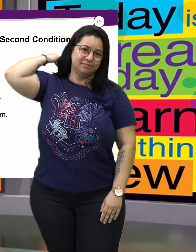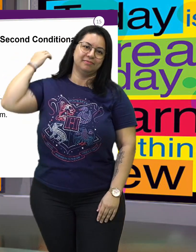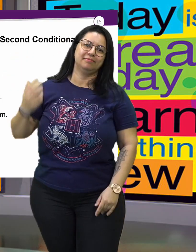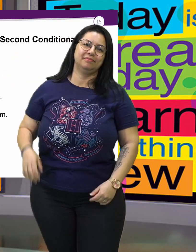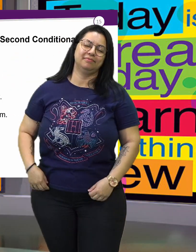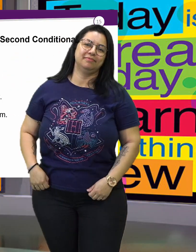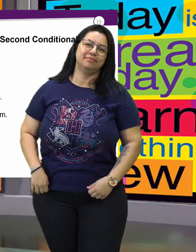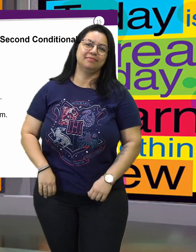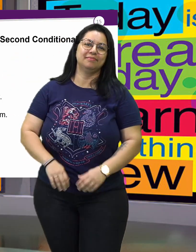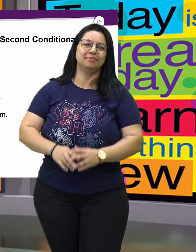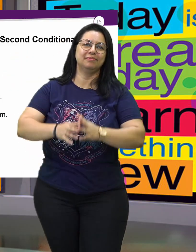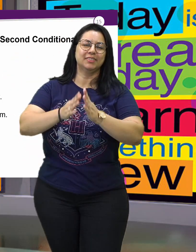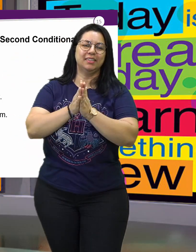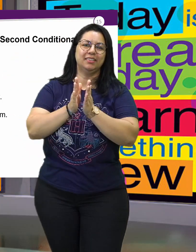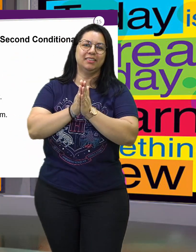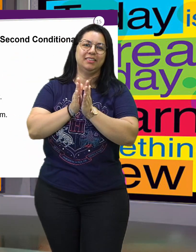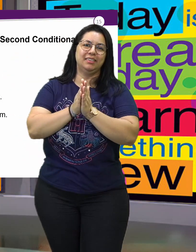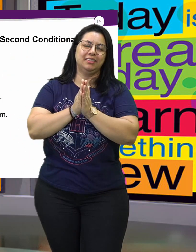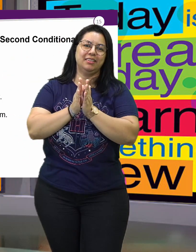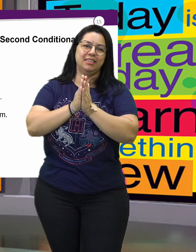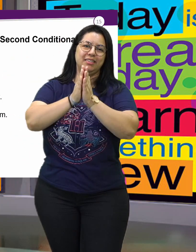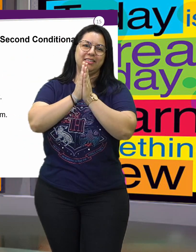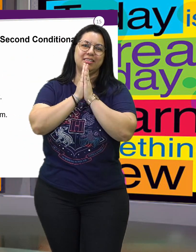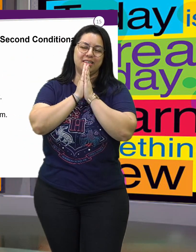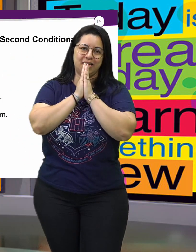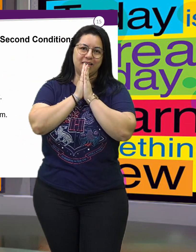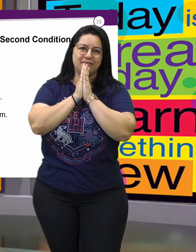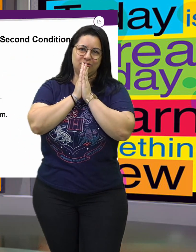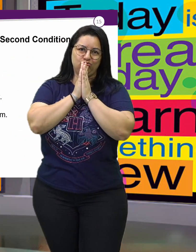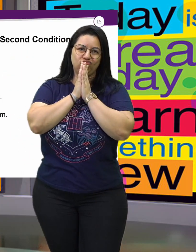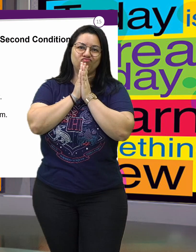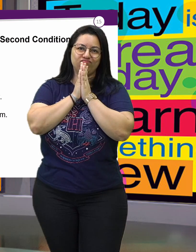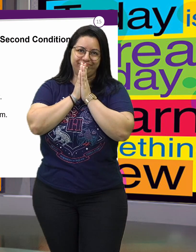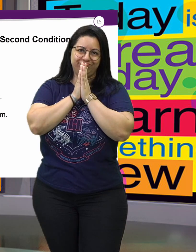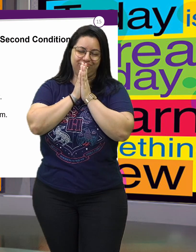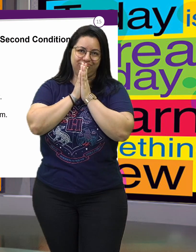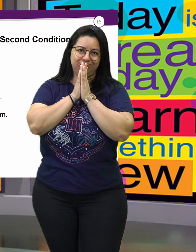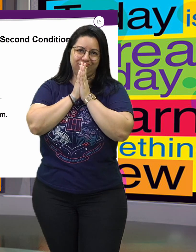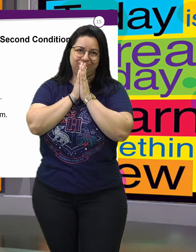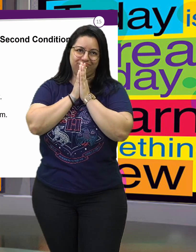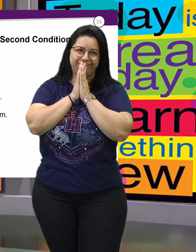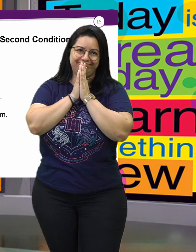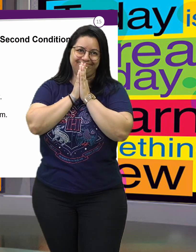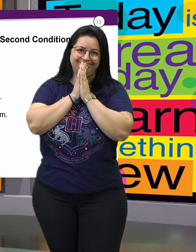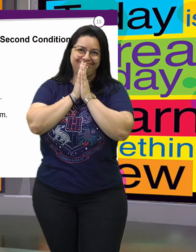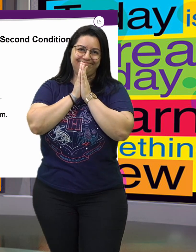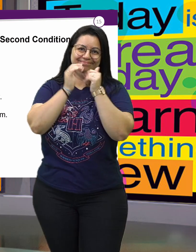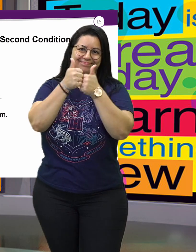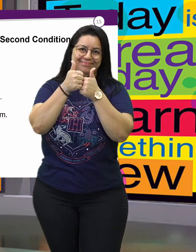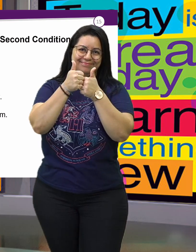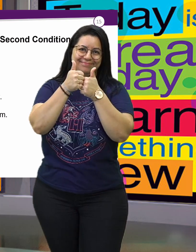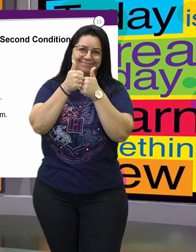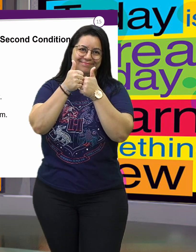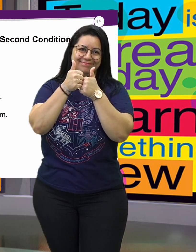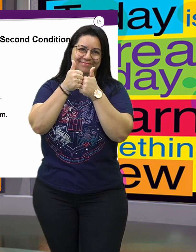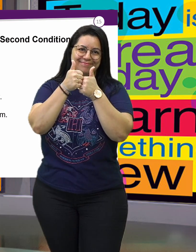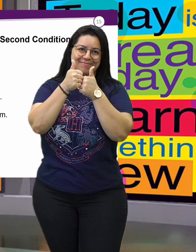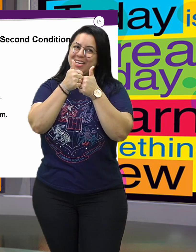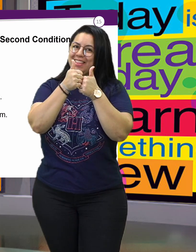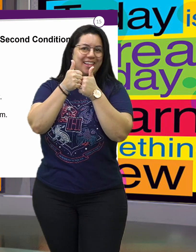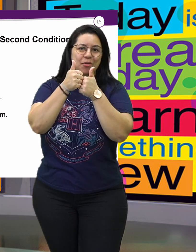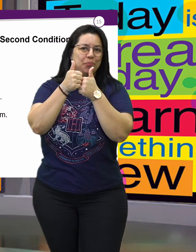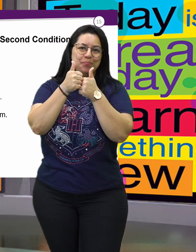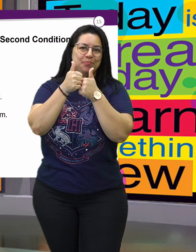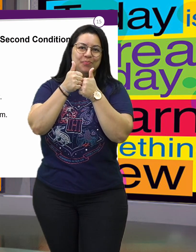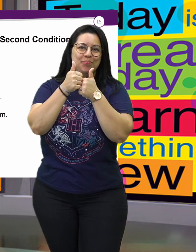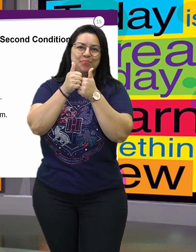drink que é passado. E você tem aqui o would, que já sabe que é o verbo modal, então só pode ser esse, porque lá na letra D você tem algum verbo